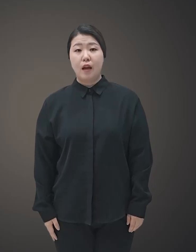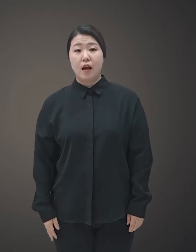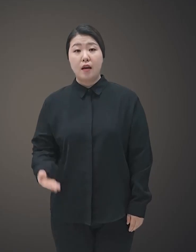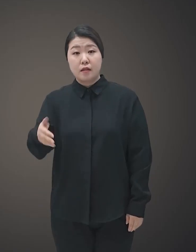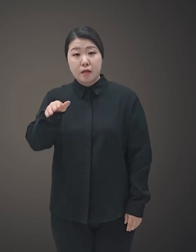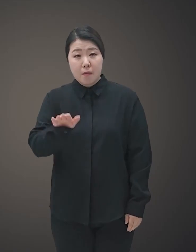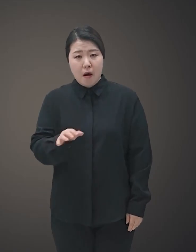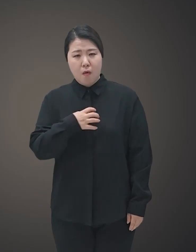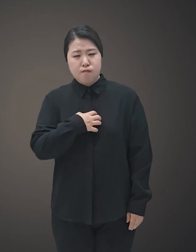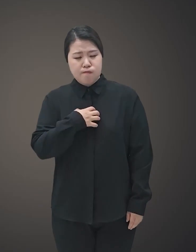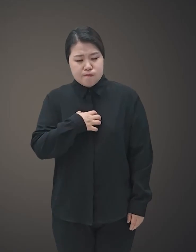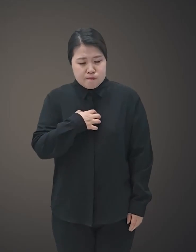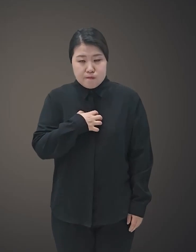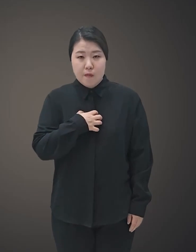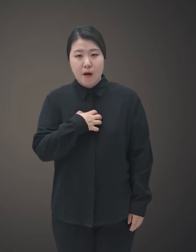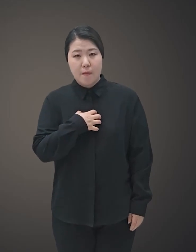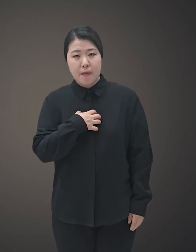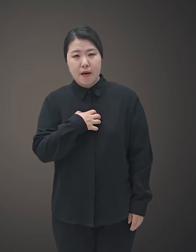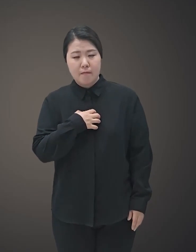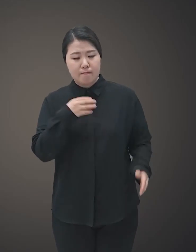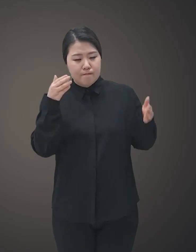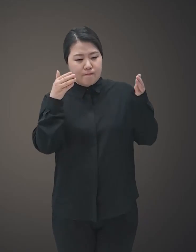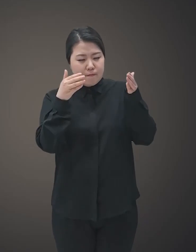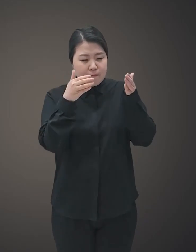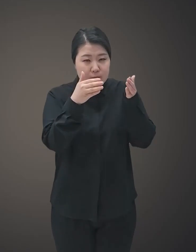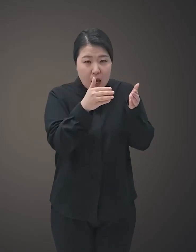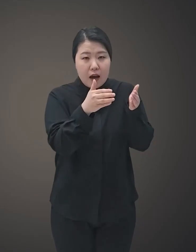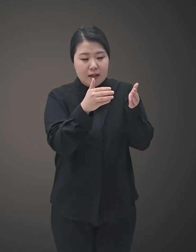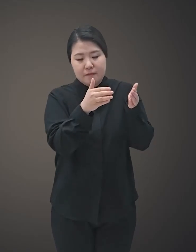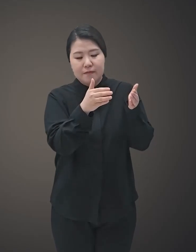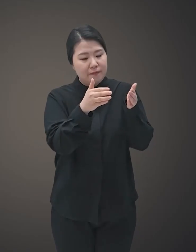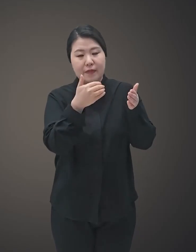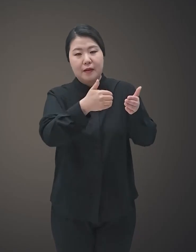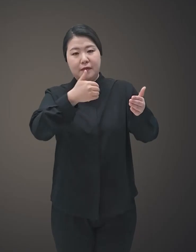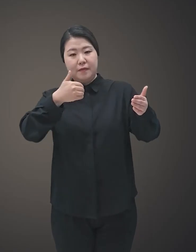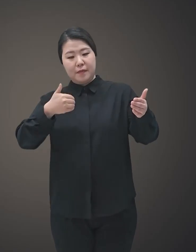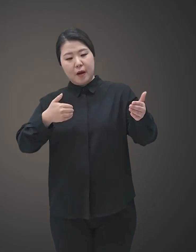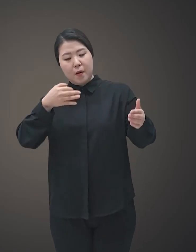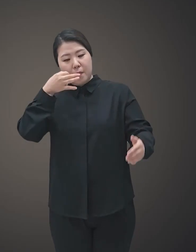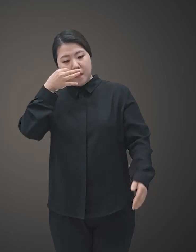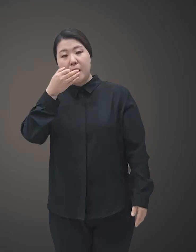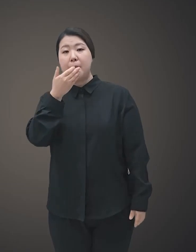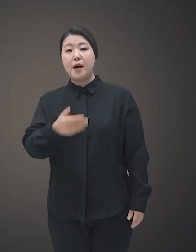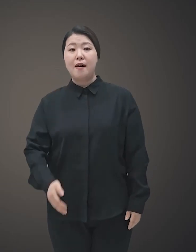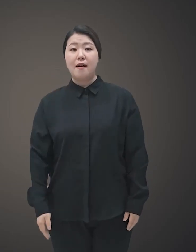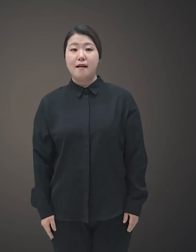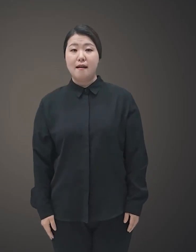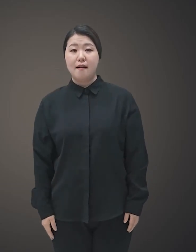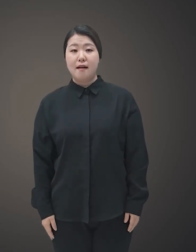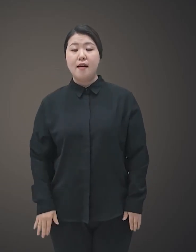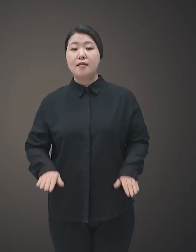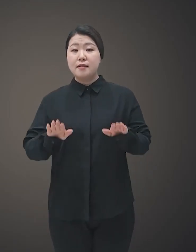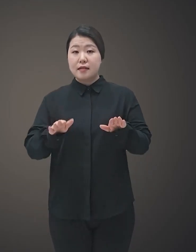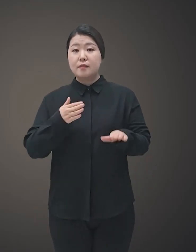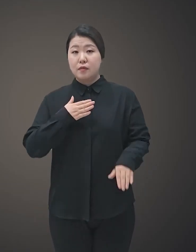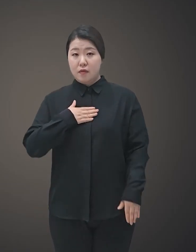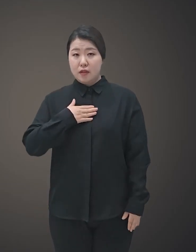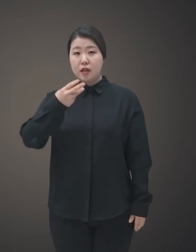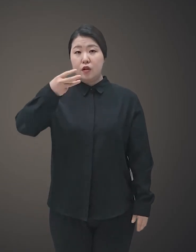다만 밀려오는 불안과 괴로움을 믿어버리는 대신 두고 지켜볼 수 있게 되었습니다. 환속한 저는